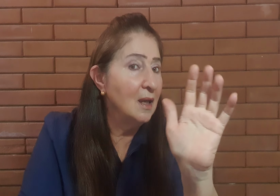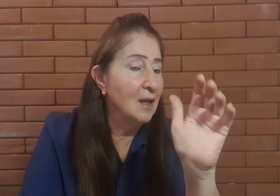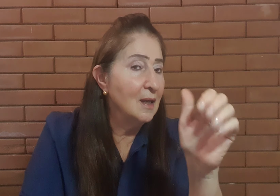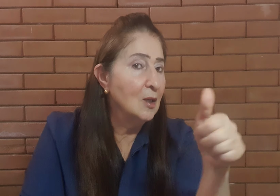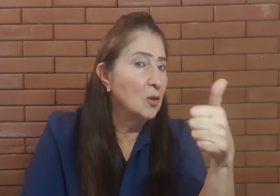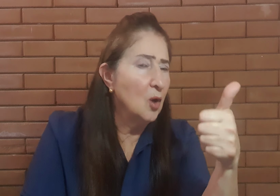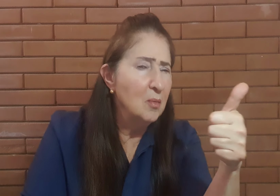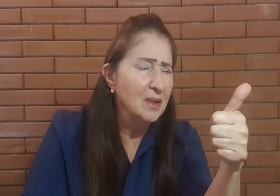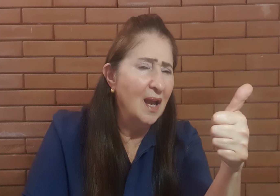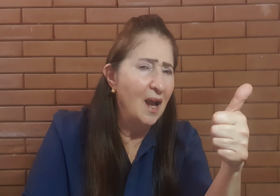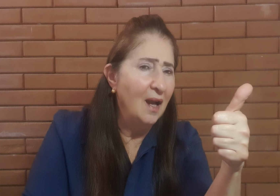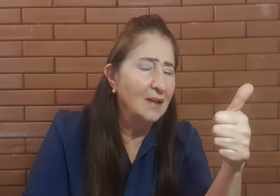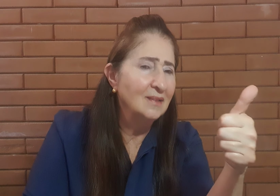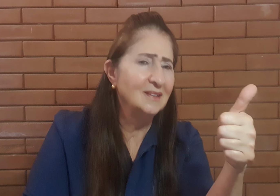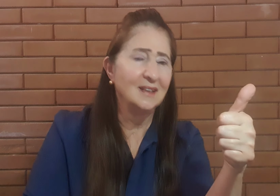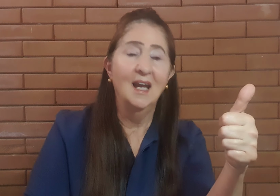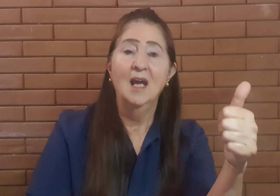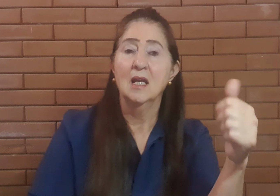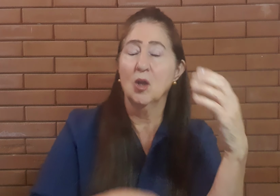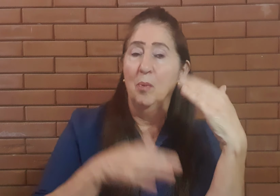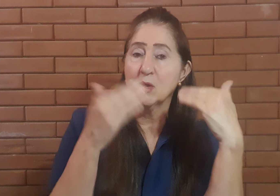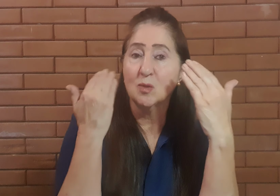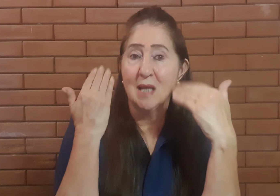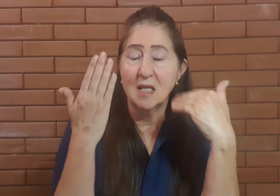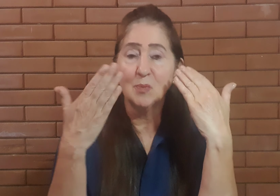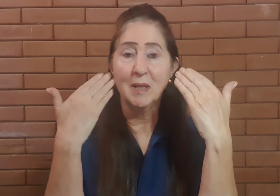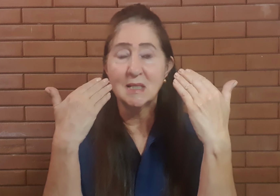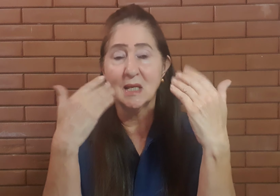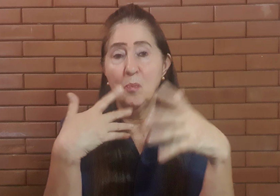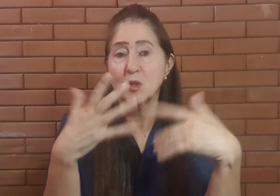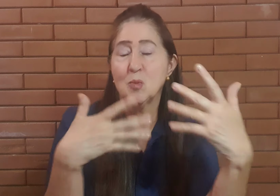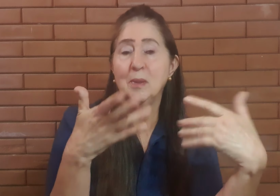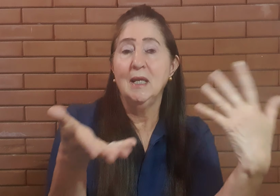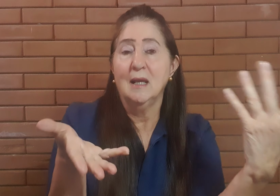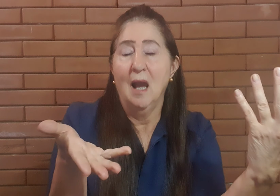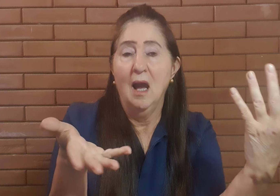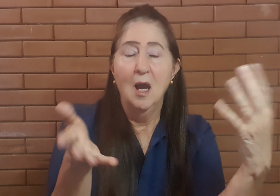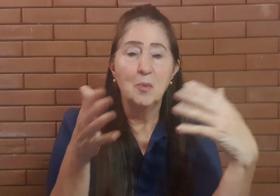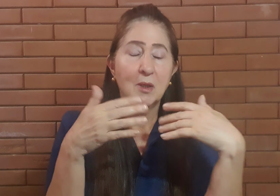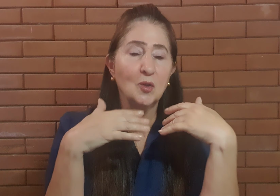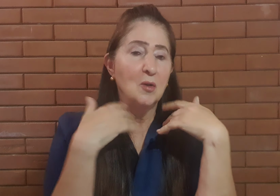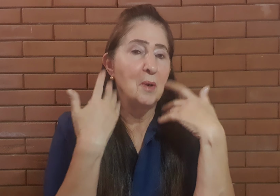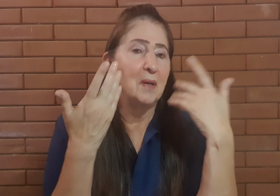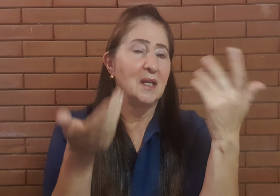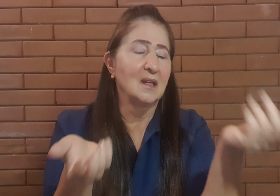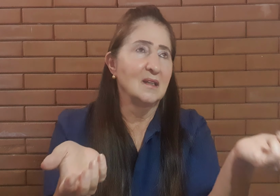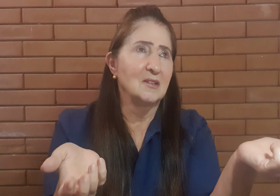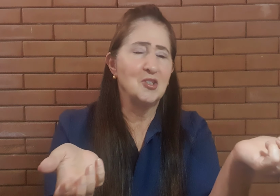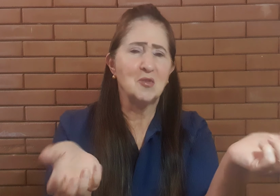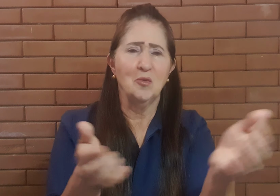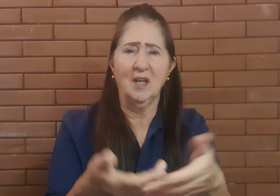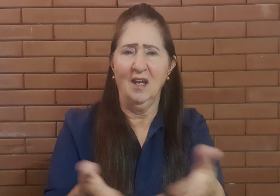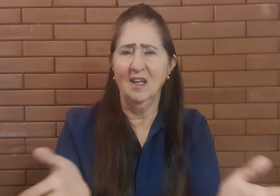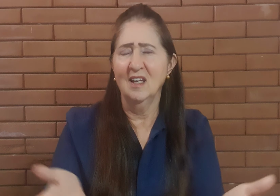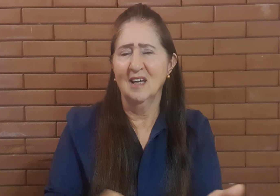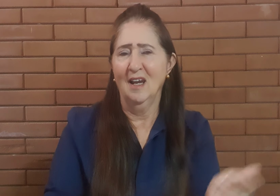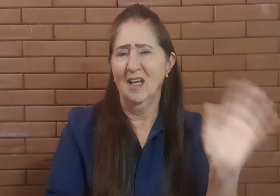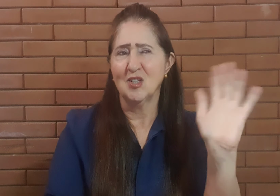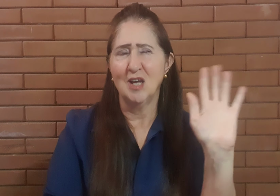Oi, como tá? Então, eu posso usar a expressão, posso brincar, porque eu tô numa maneira descontraída, relaxada,